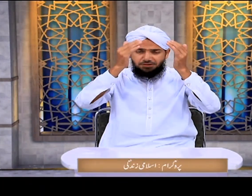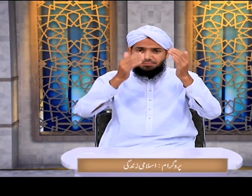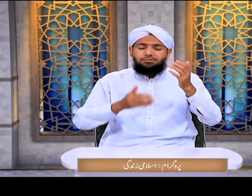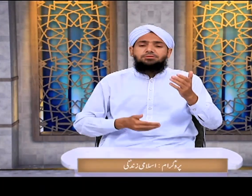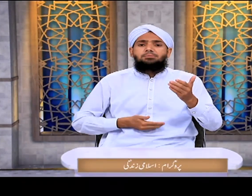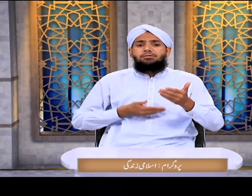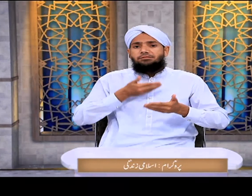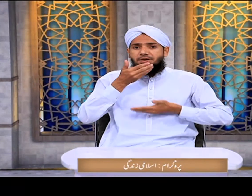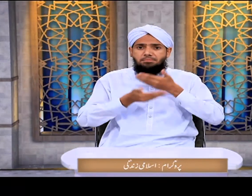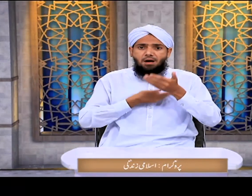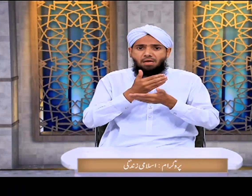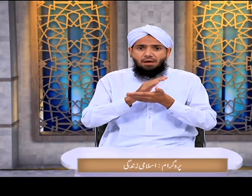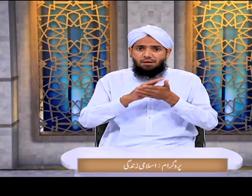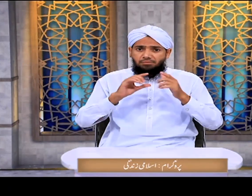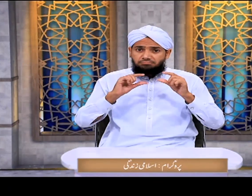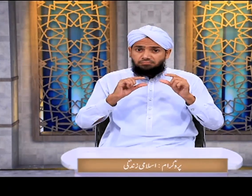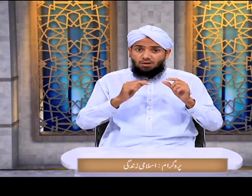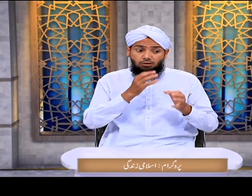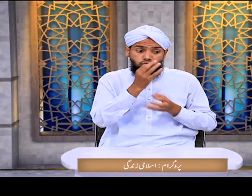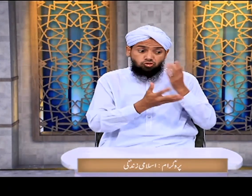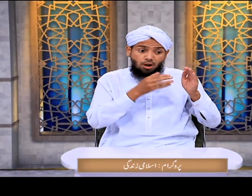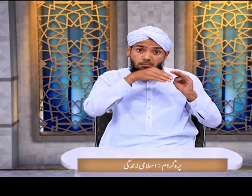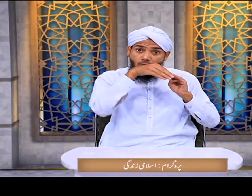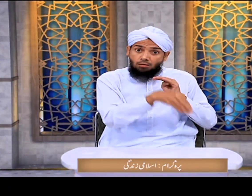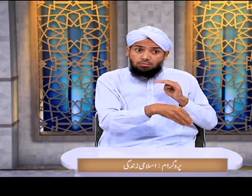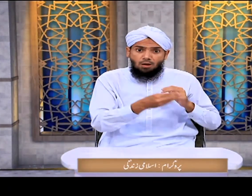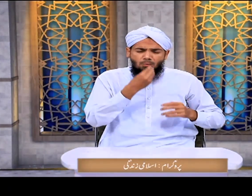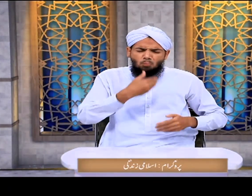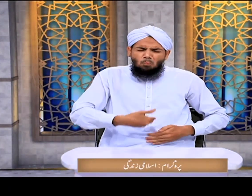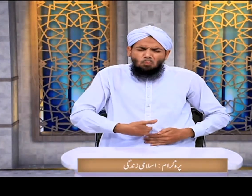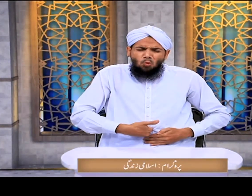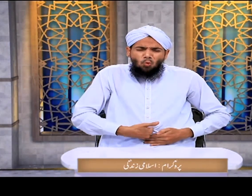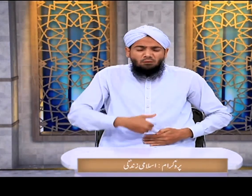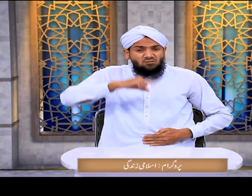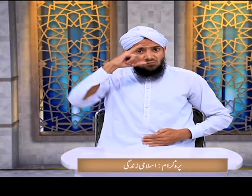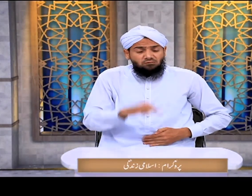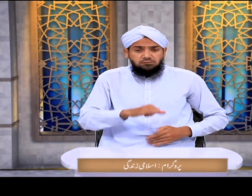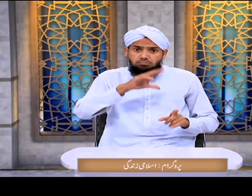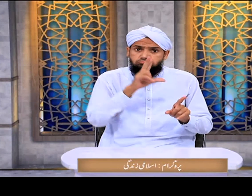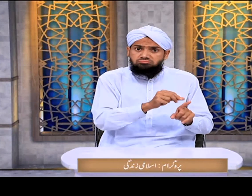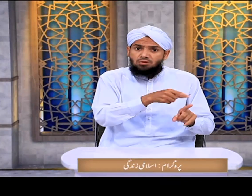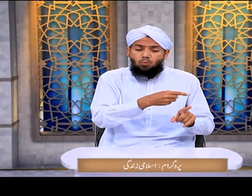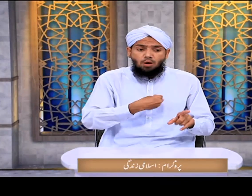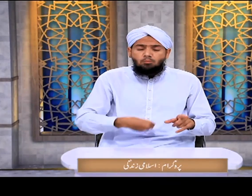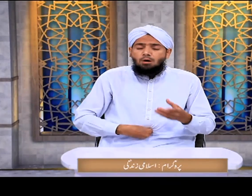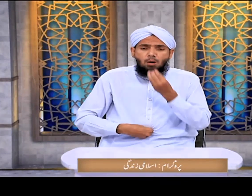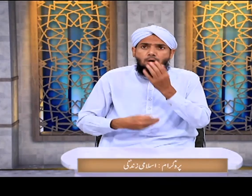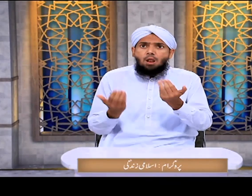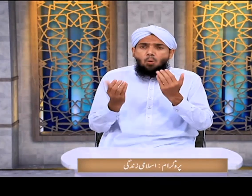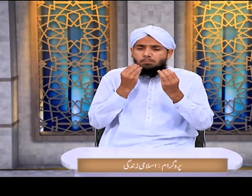وصحبہ وسلم نے فرمایا، اہل جہنم پر بھوک کا عذاب ڈالا جائے گا، پس وہ کھانا مانگیں گے تو انہیں